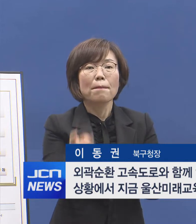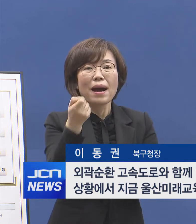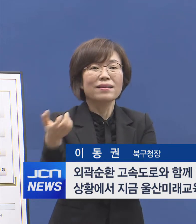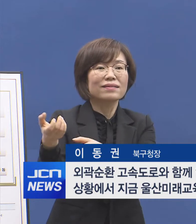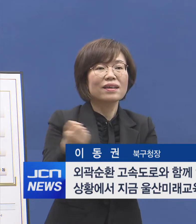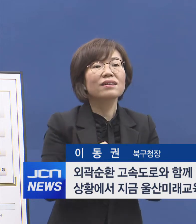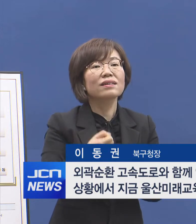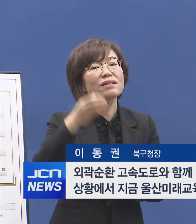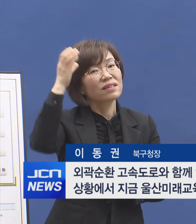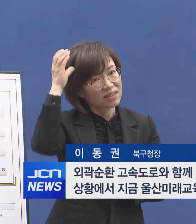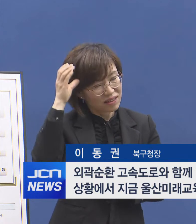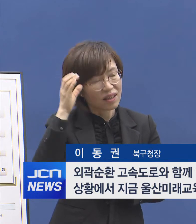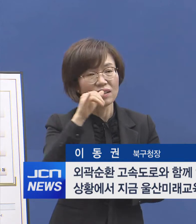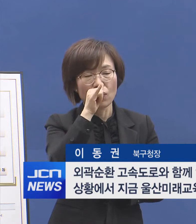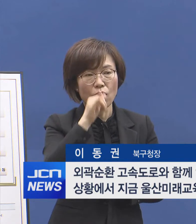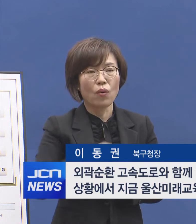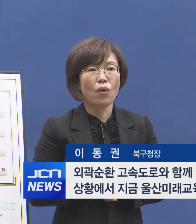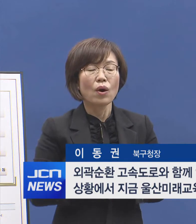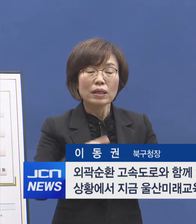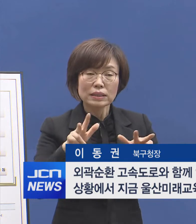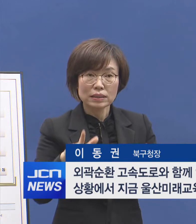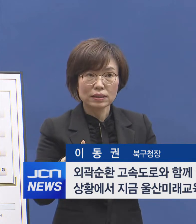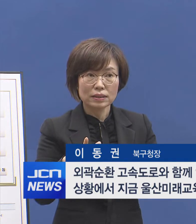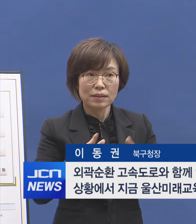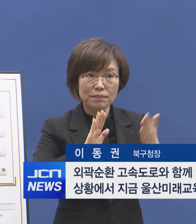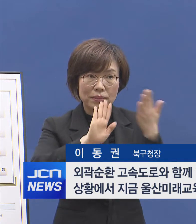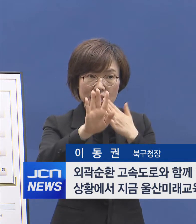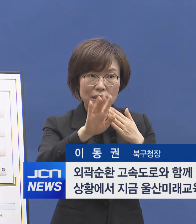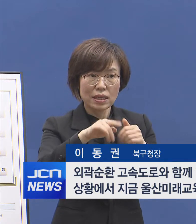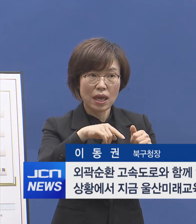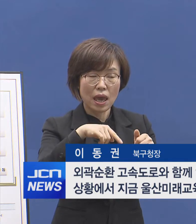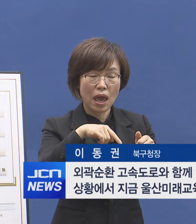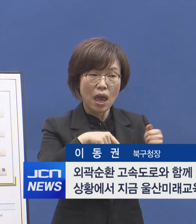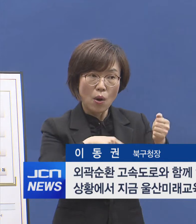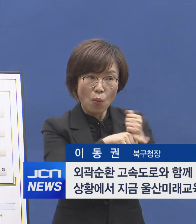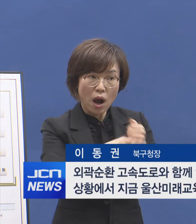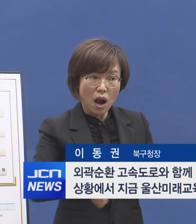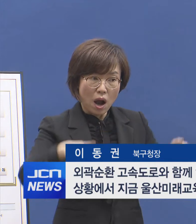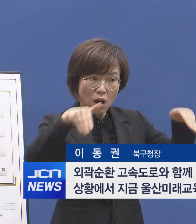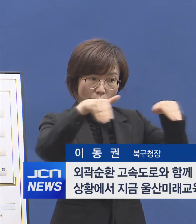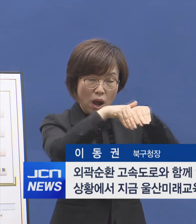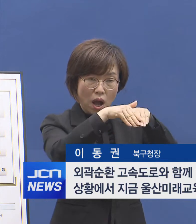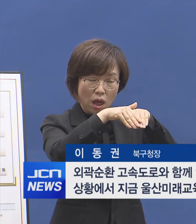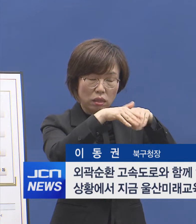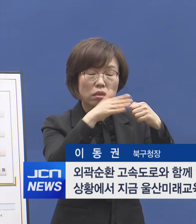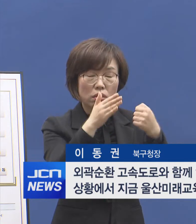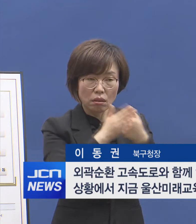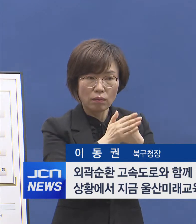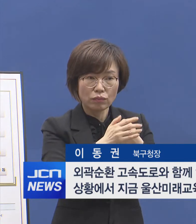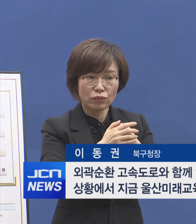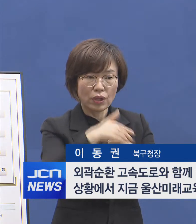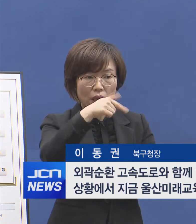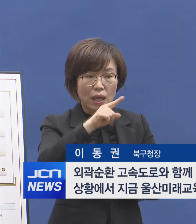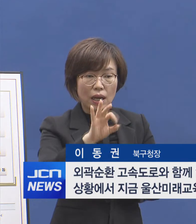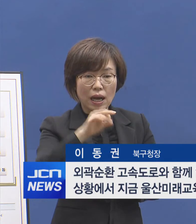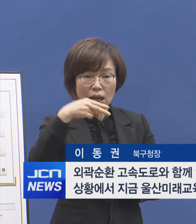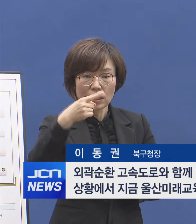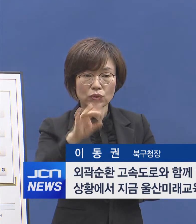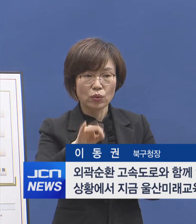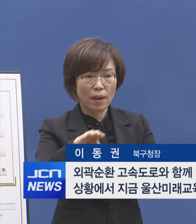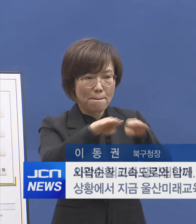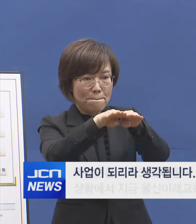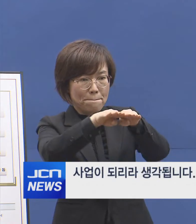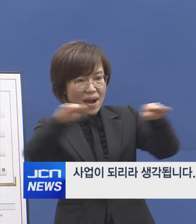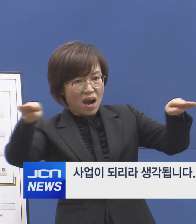기대를 갖고 있는 상황에서 지금 이 미래과학관이 드럼으로 해서 전체적으로 이제 강동의 어떤